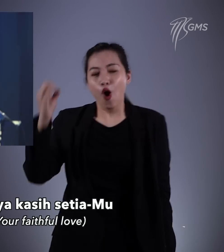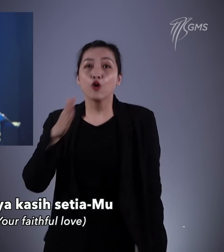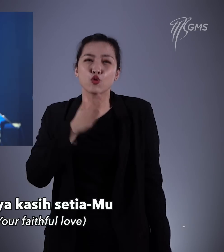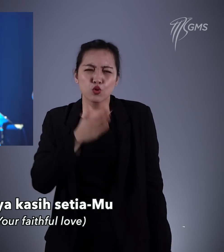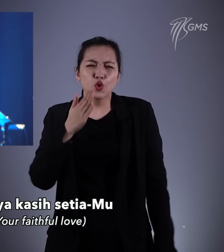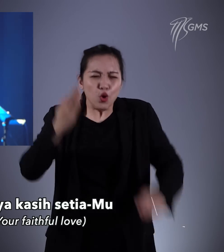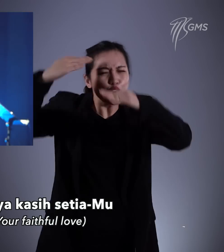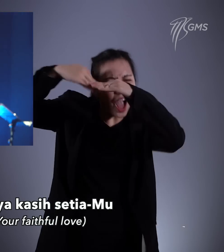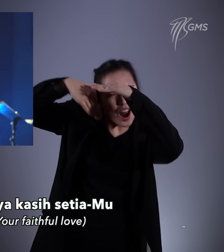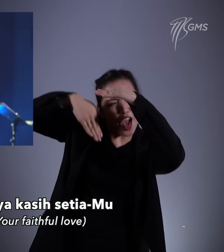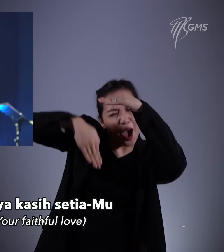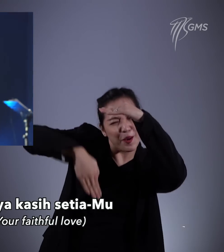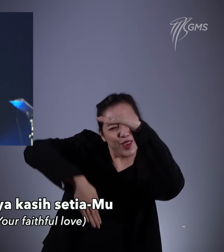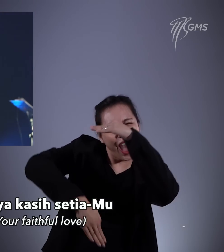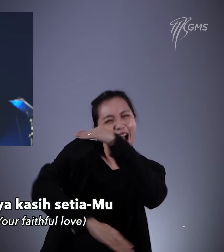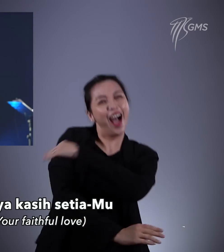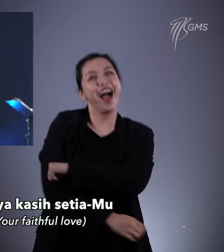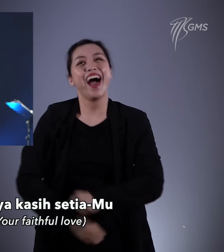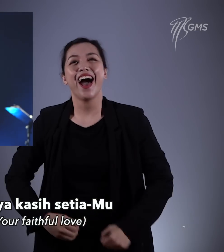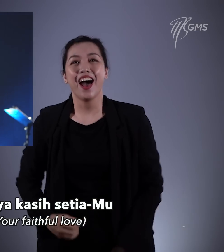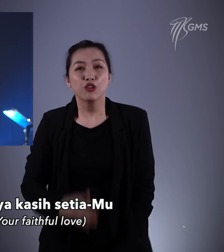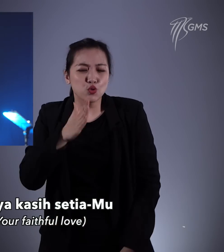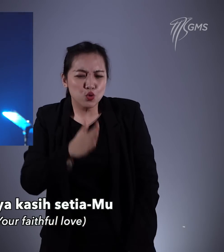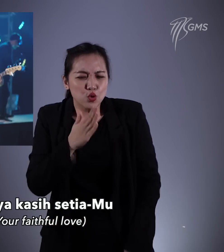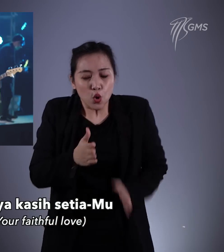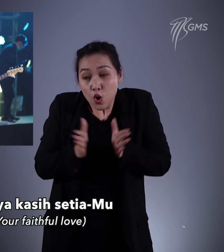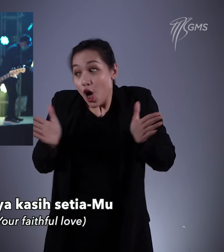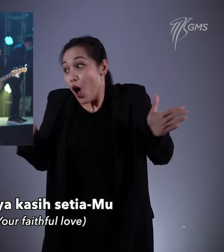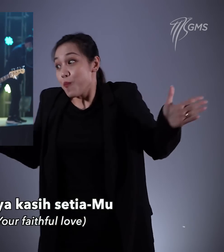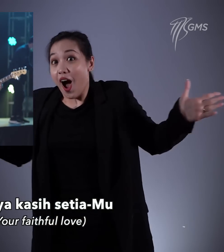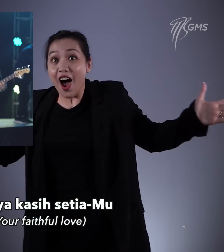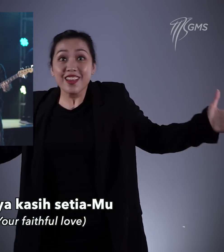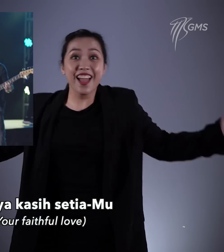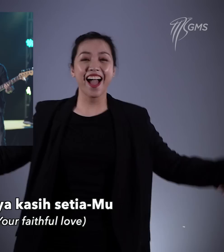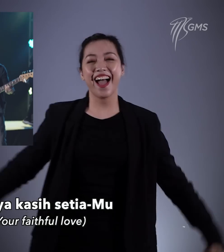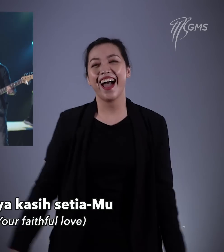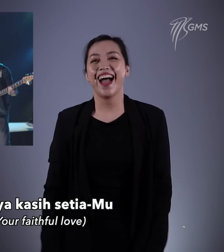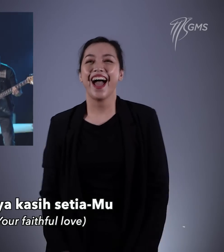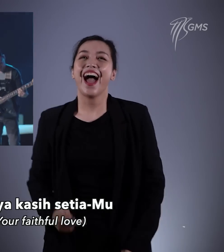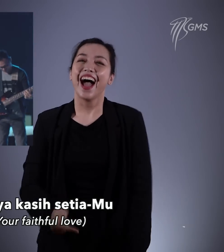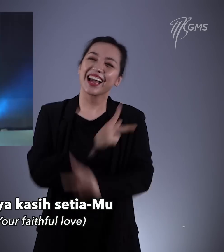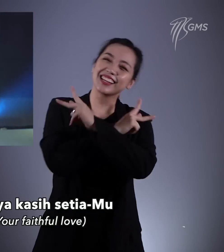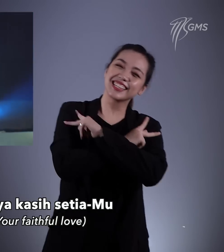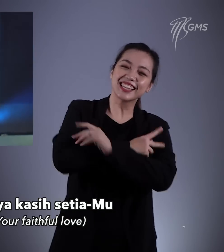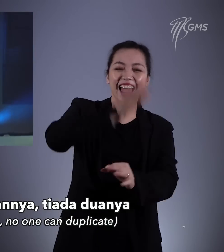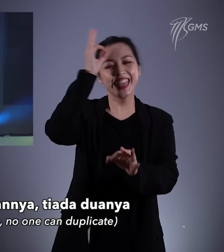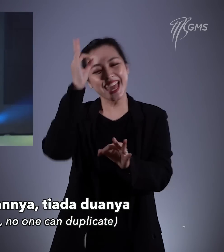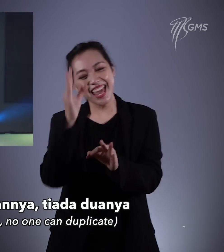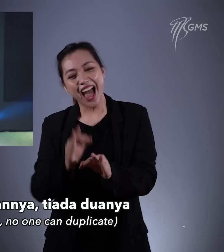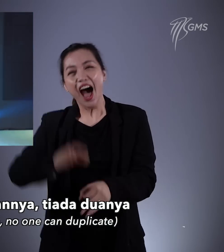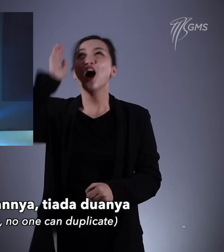Oh, betapa dalamnya, betapa lebarnya